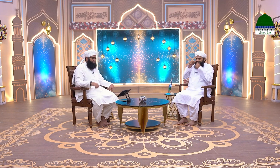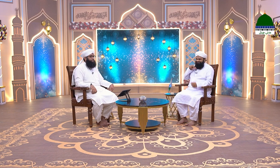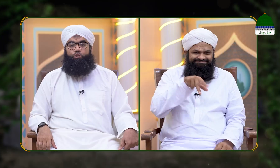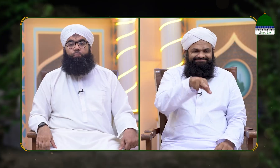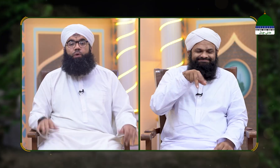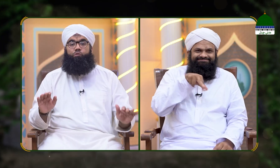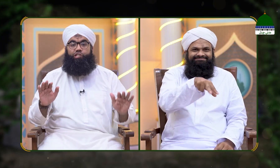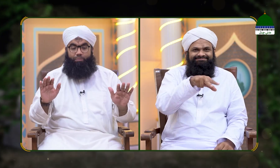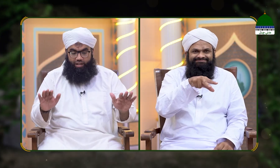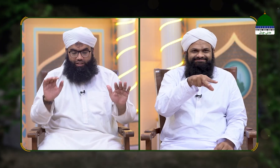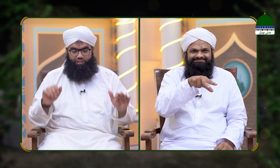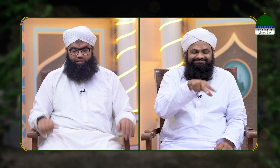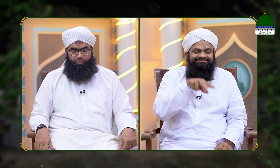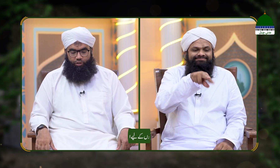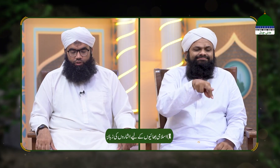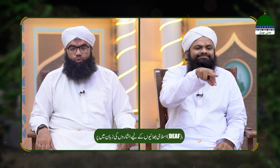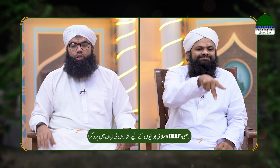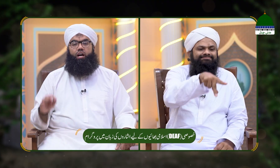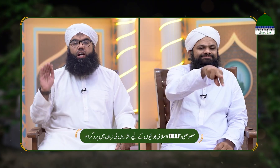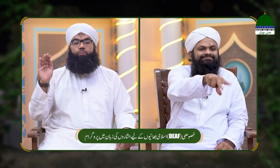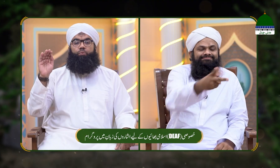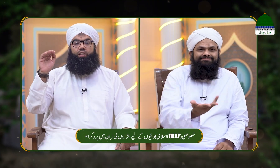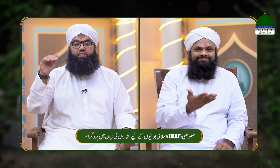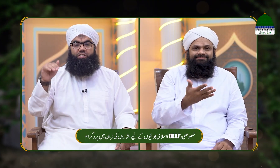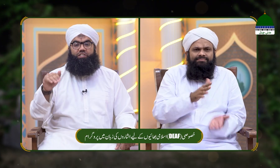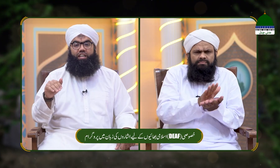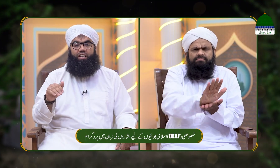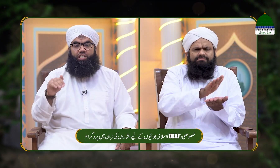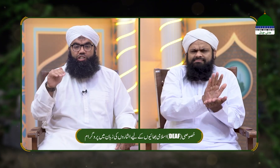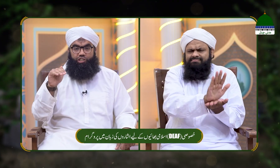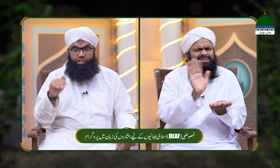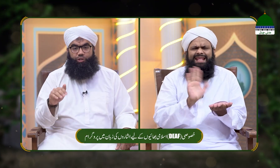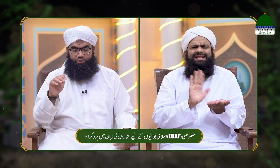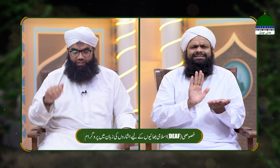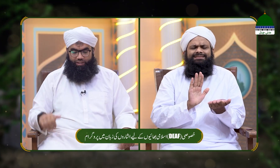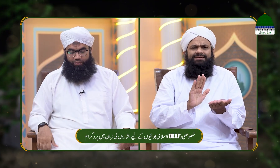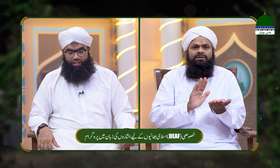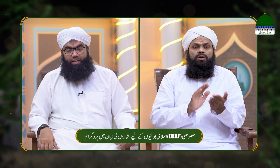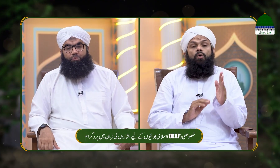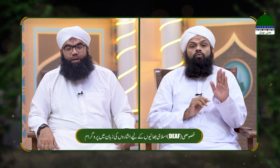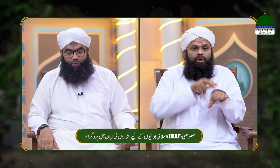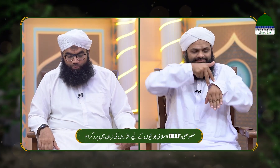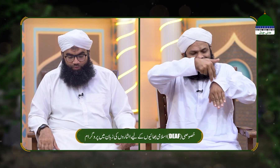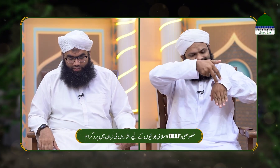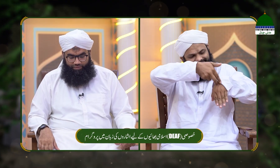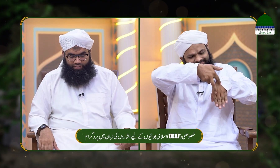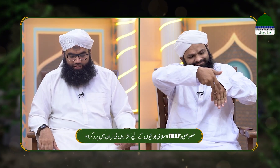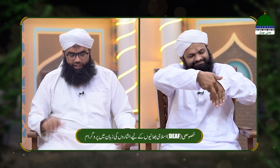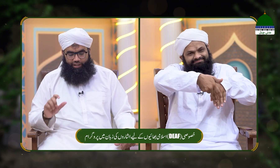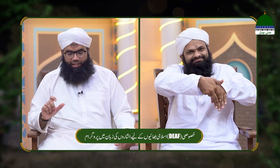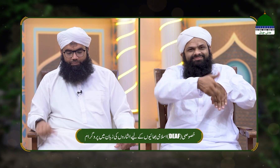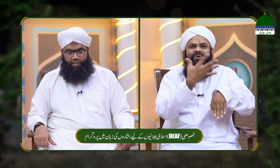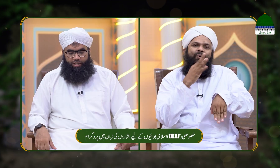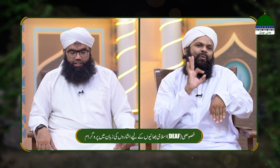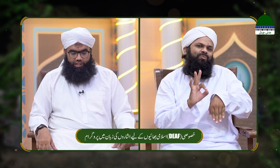چلتے تو پاؤں جما کر چلتے، گویا آپ بلندی سے نیچے اترتے ہوئے معلوم ہوتے۔